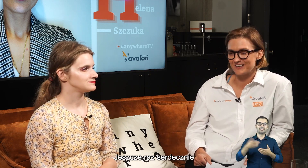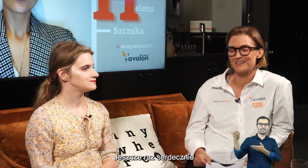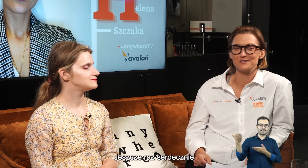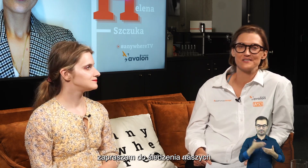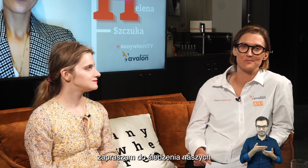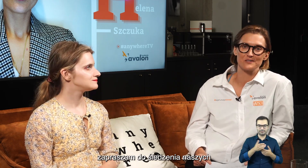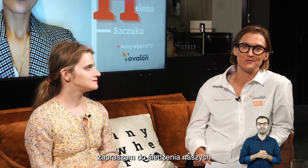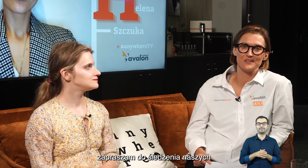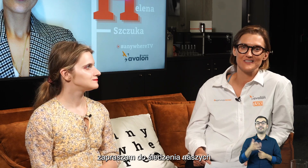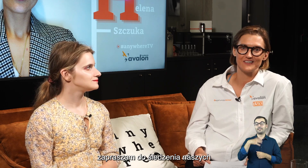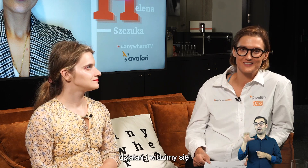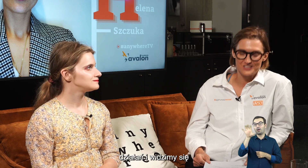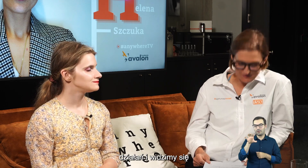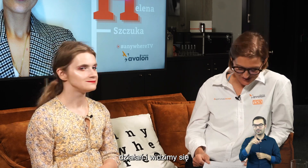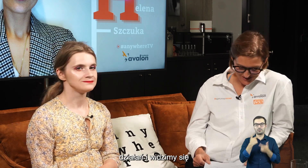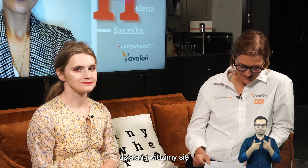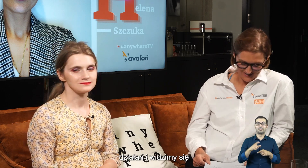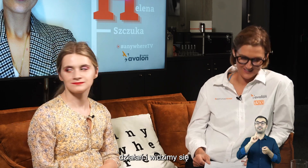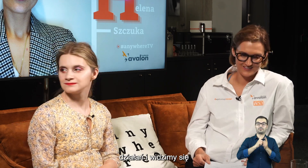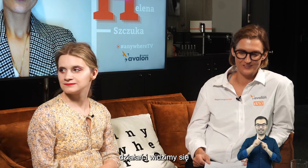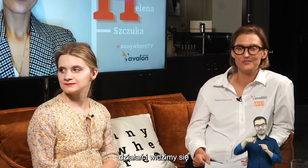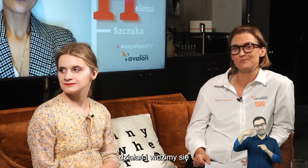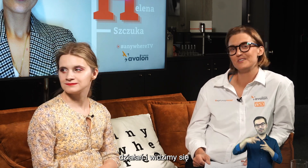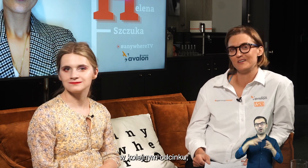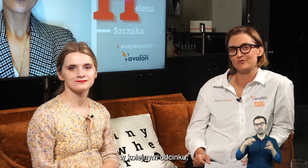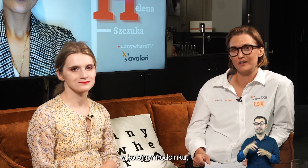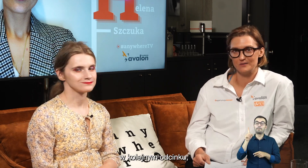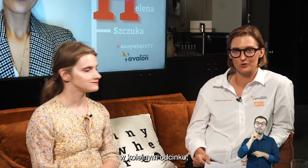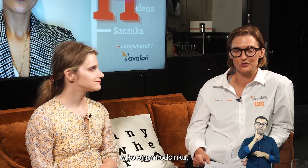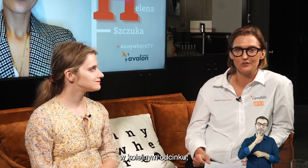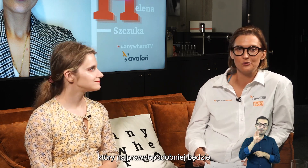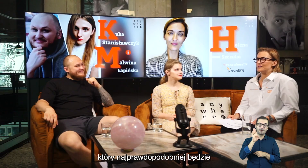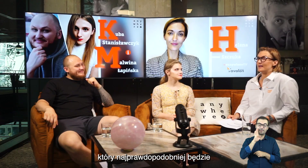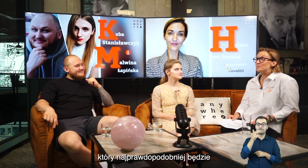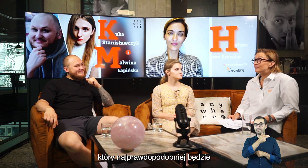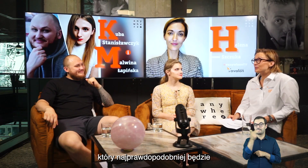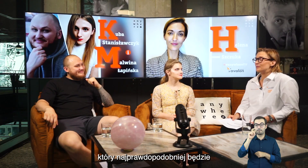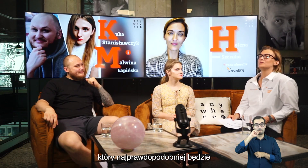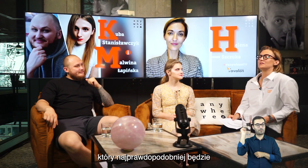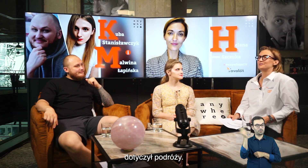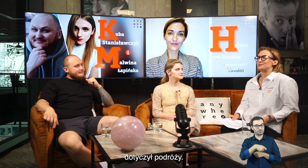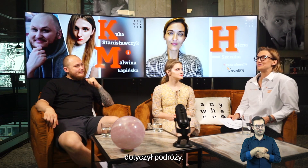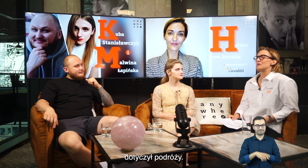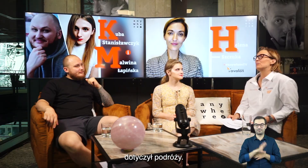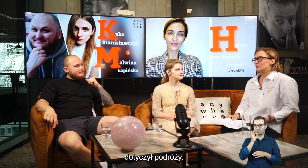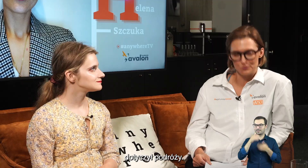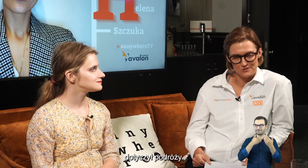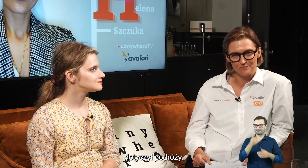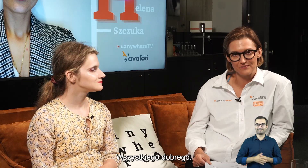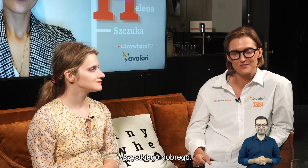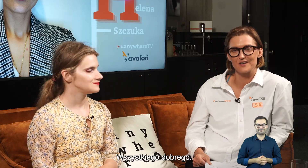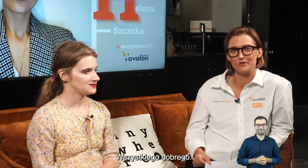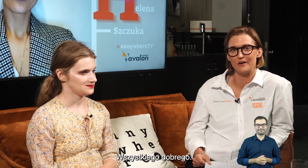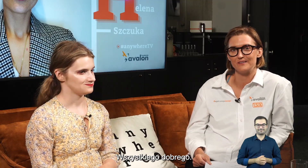jeszcze raz serdecznie zapraszam do śledzenia naszych działań i widzimy się w kolejnym odcinku, który najprawdopodobniej będzie dotyczył